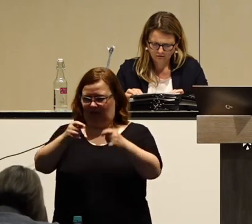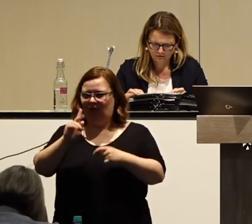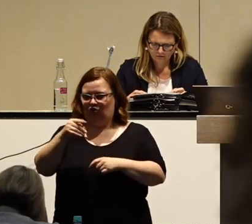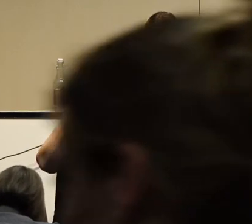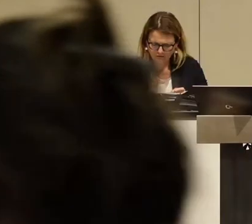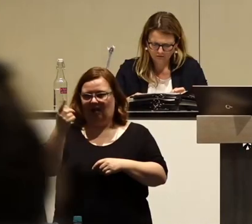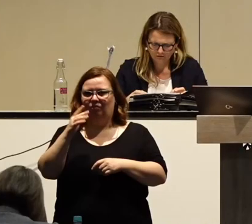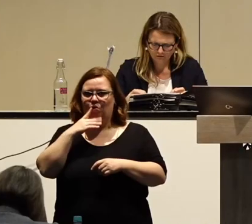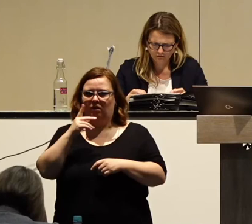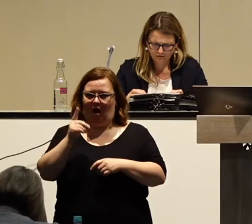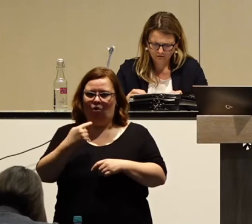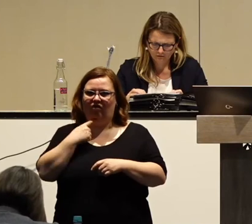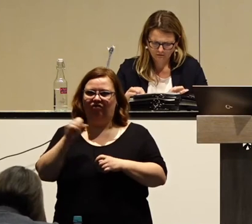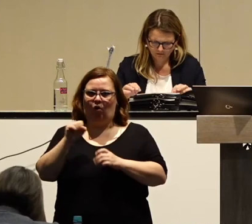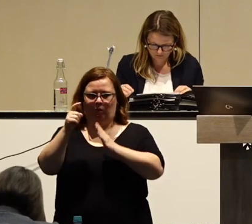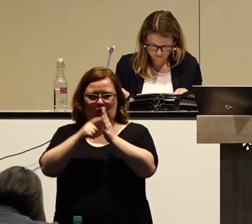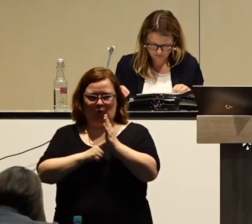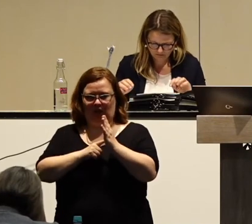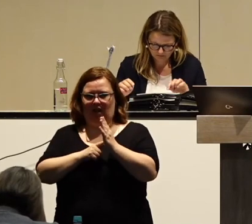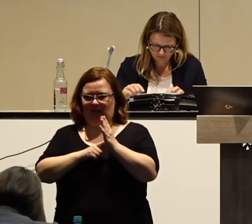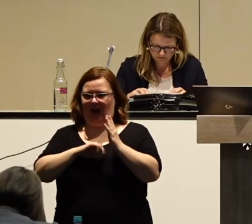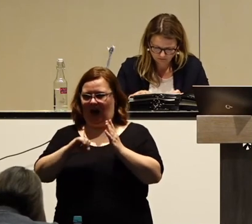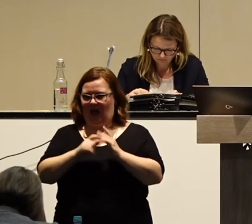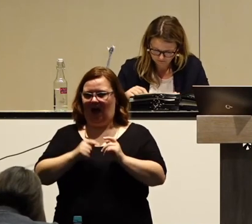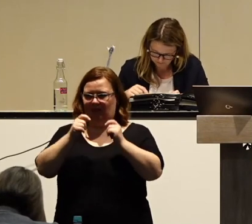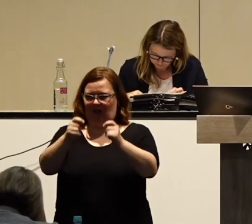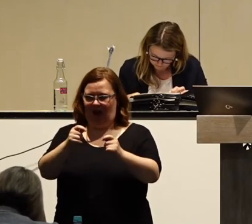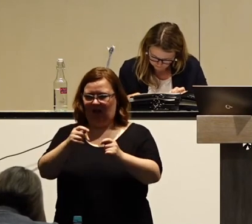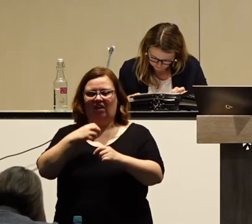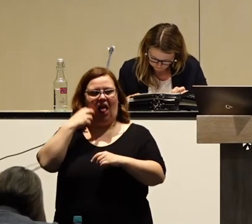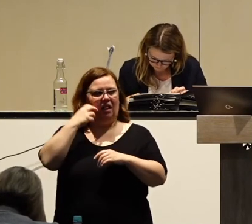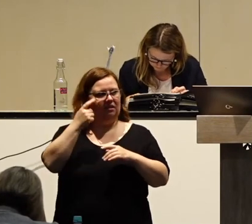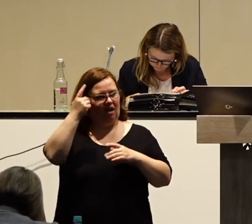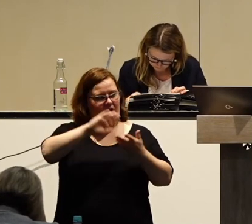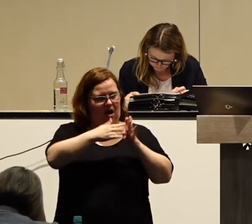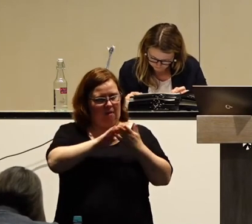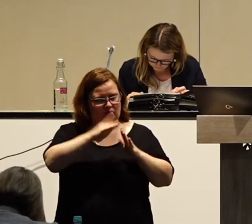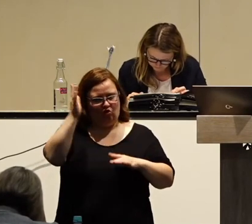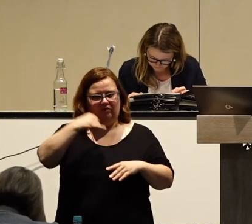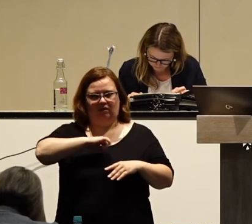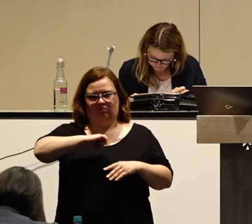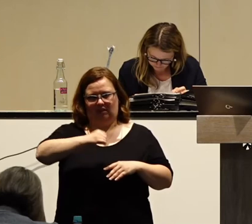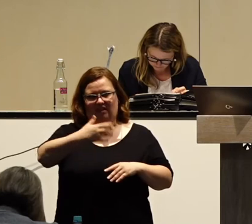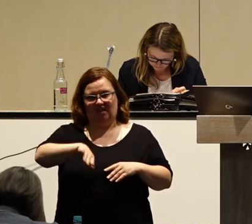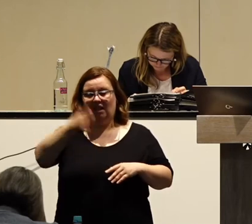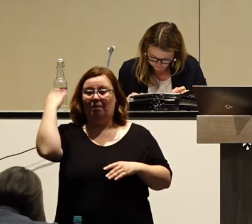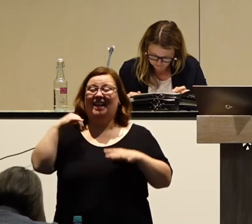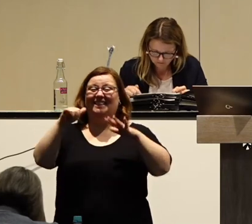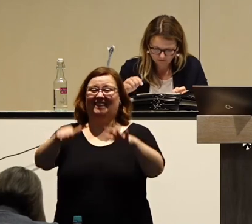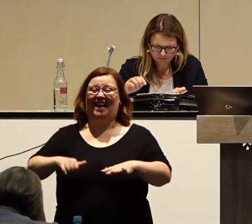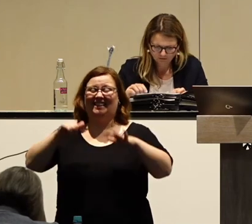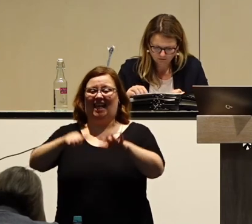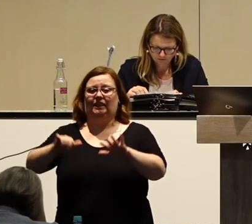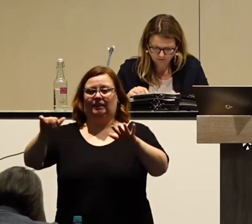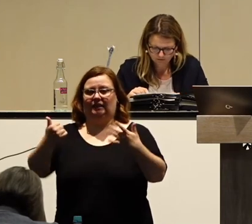hat, hat auch, glaube ich, gehört, womit der begründet gewesen ist. Wir haben uns im Ältestenrat auch darauf verständigt, dass diese Eilbedürftigkeit gegeben ist, am